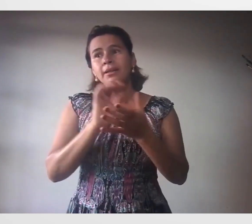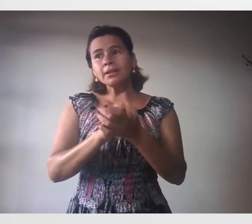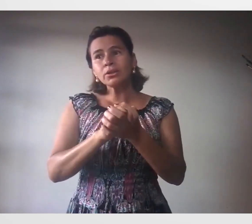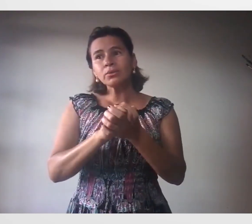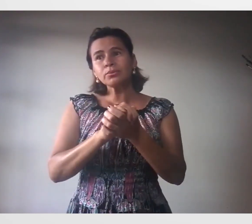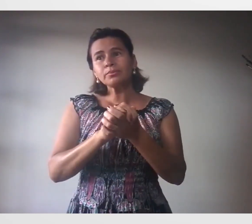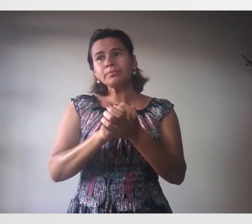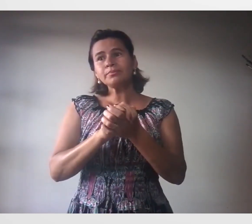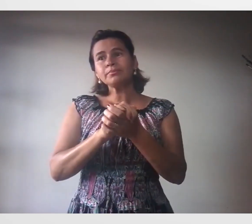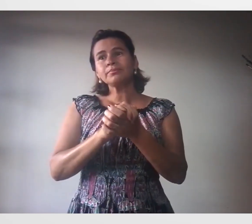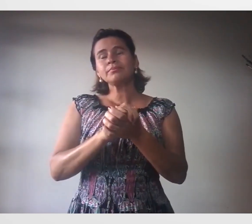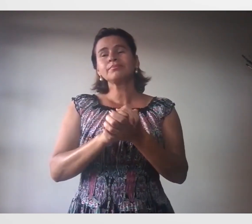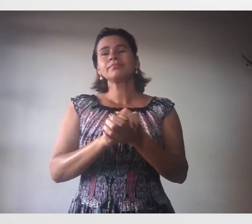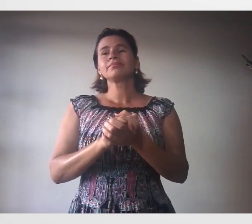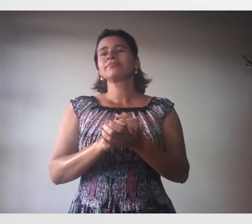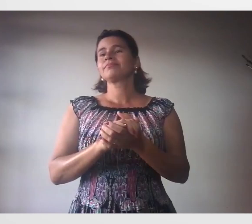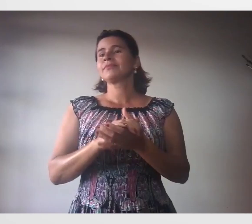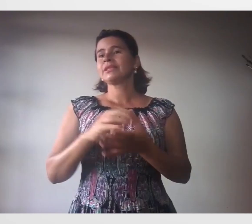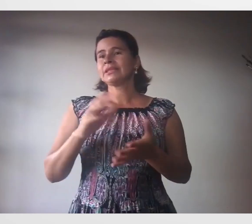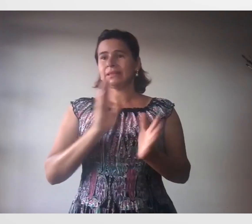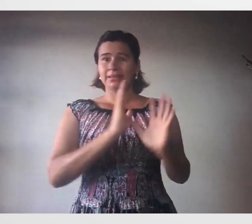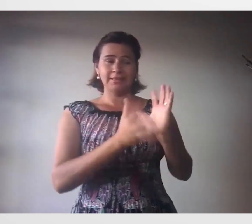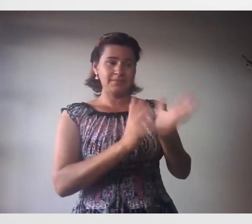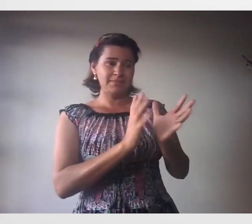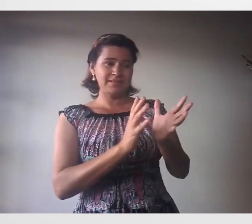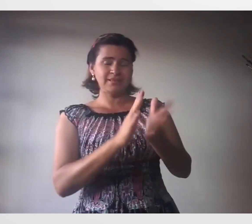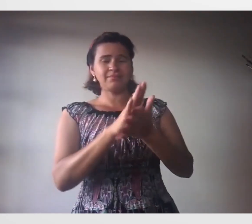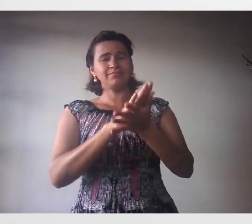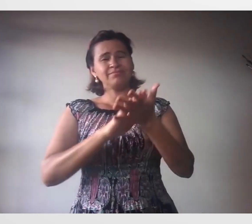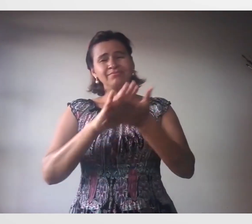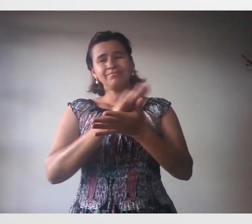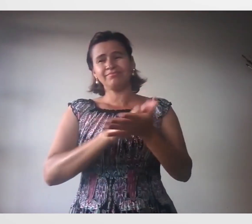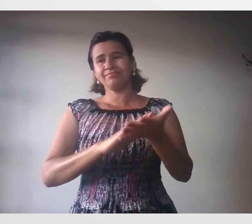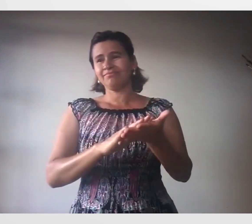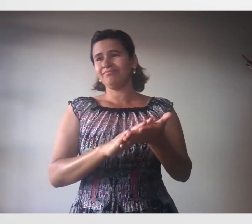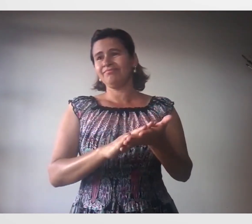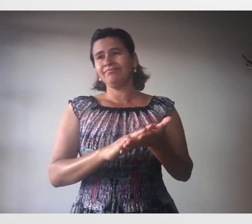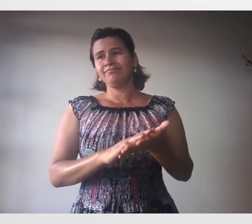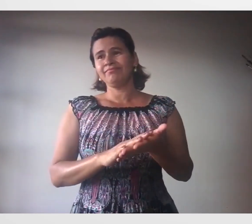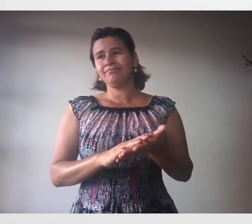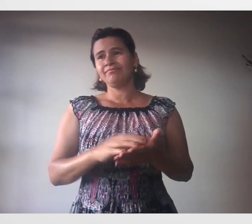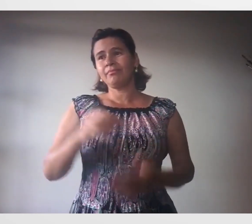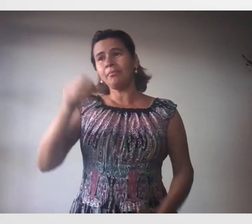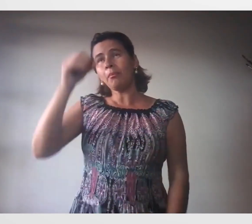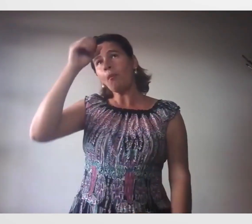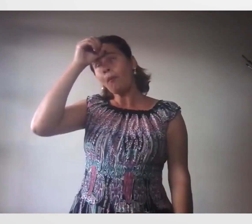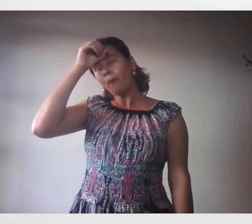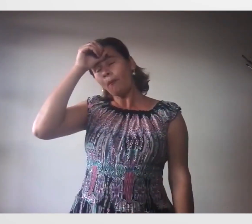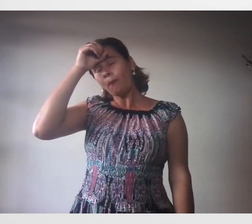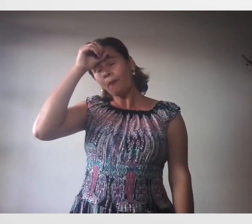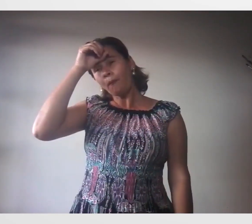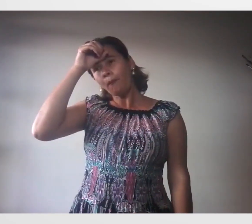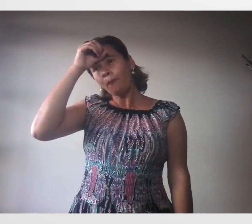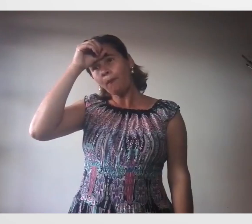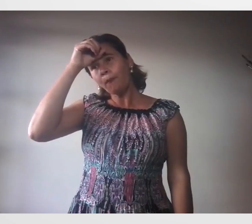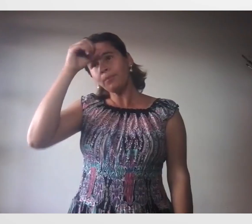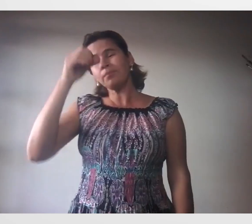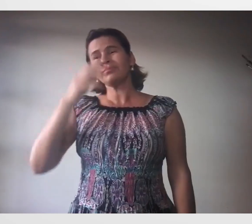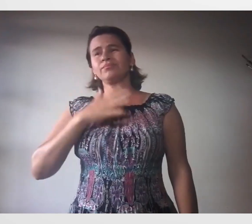Mas ao mesmo tempo, o meu marido ele não sabia nada de Libras. E foi uma situação bem desafiadora por